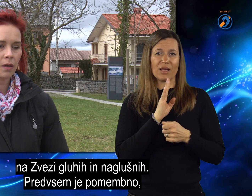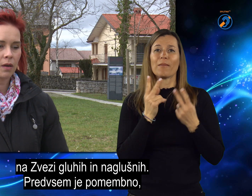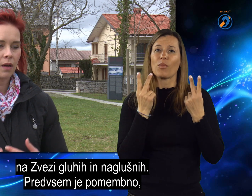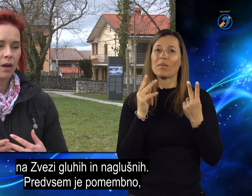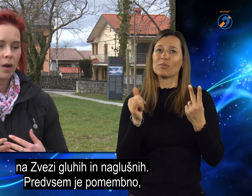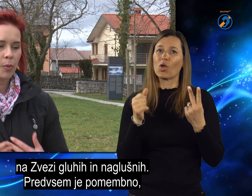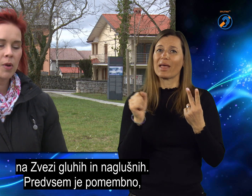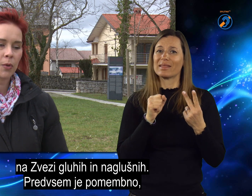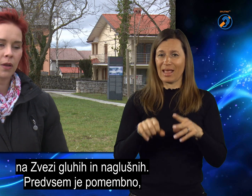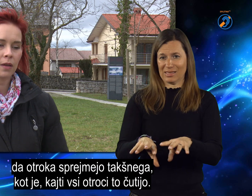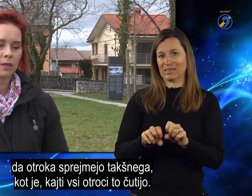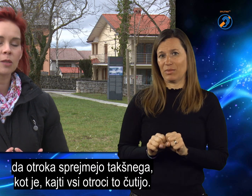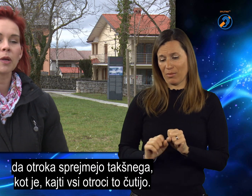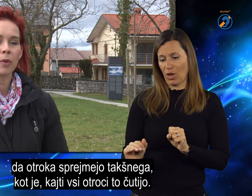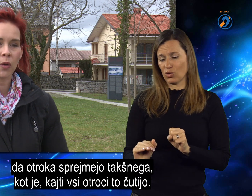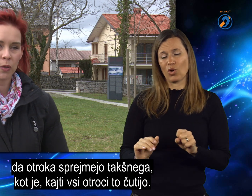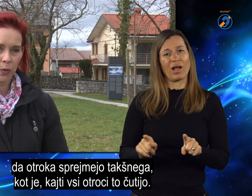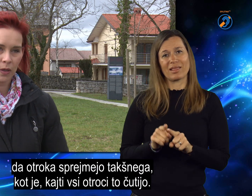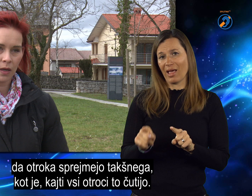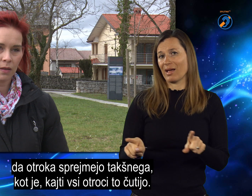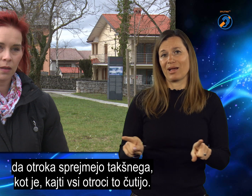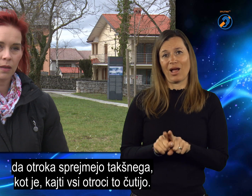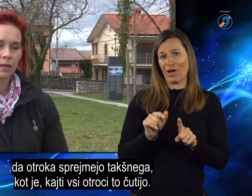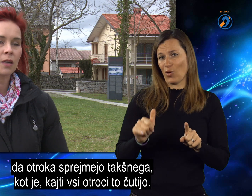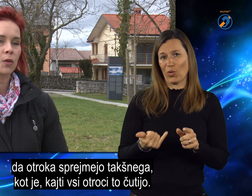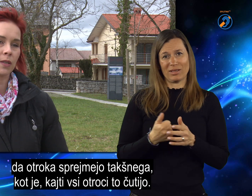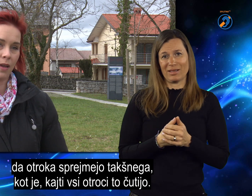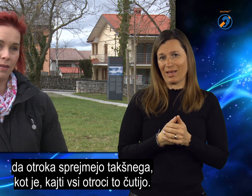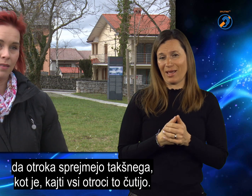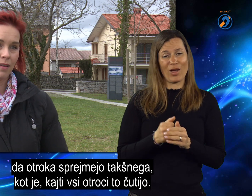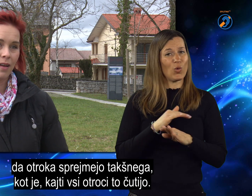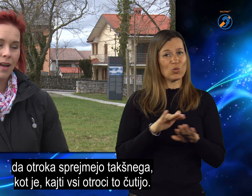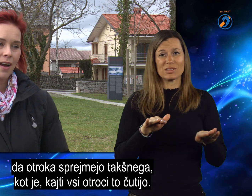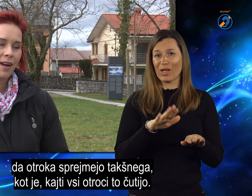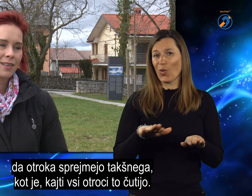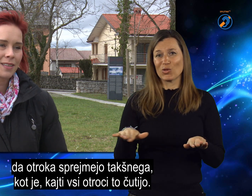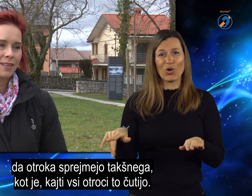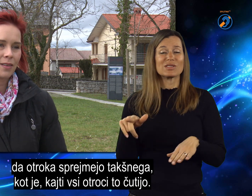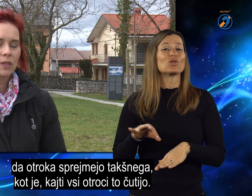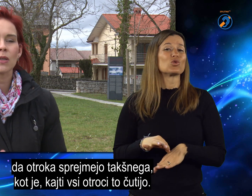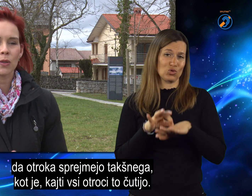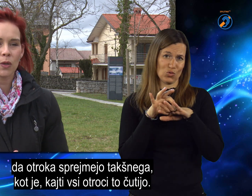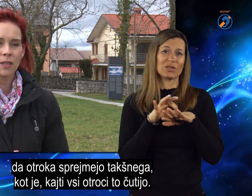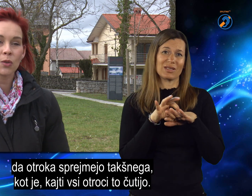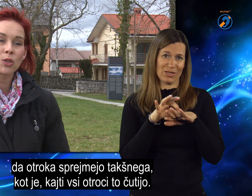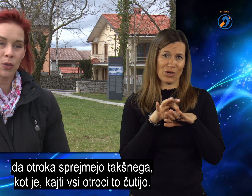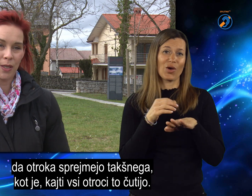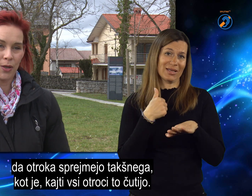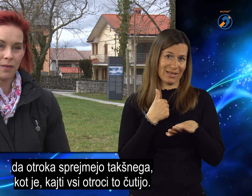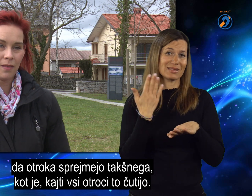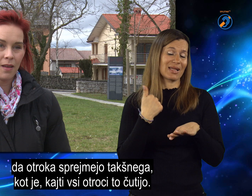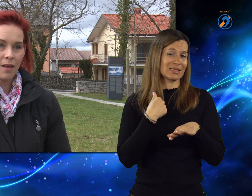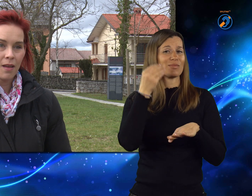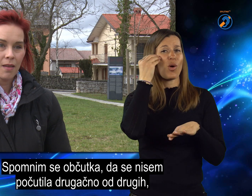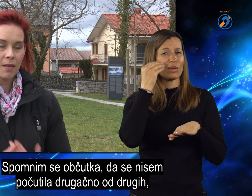Predvsem pomembno je, da sprejmejo otroka tako, kot je. Kajti vsi otroci to